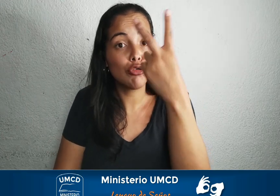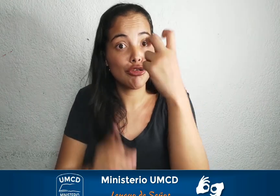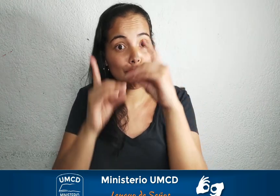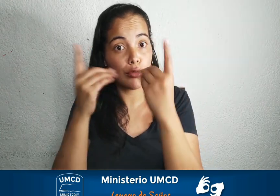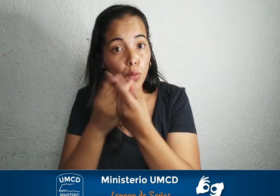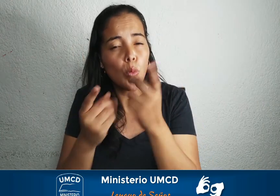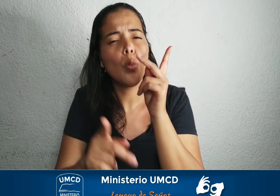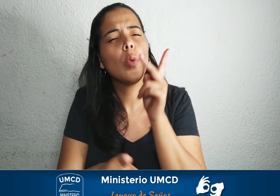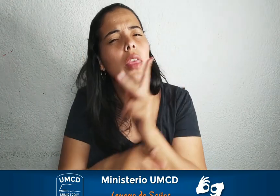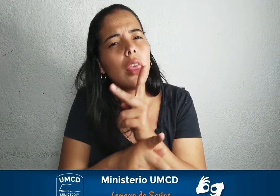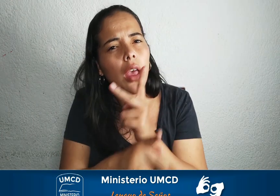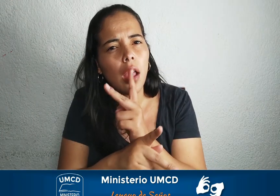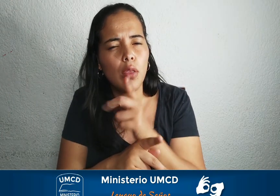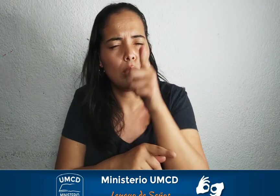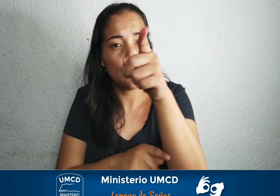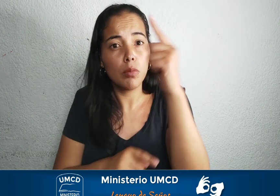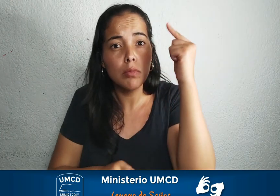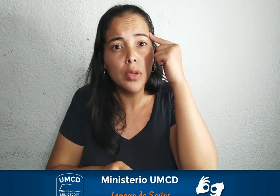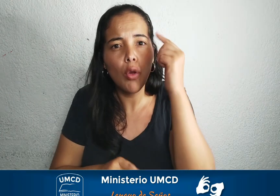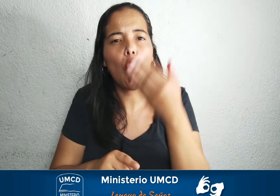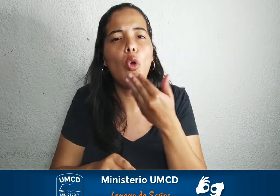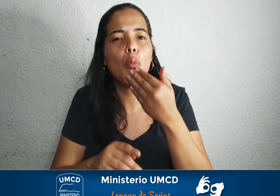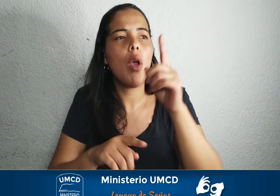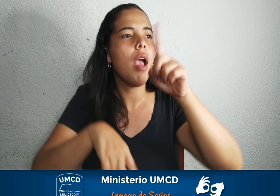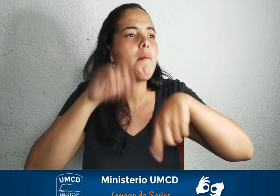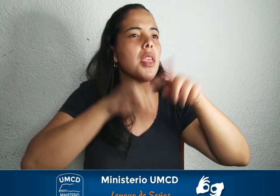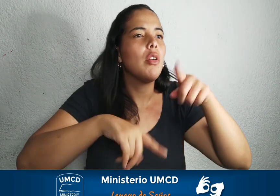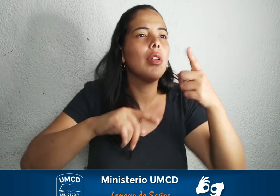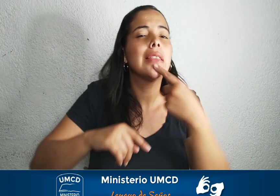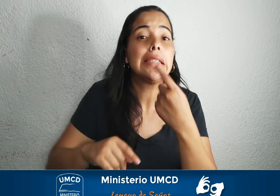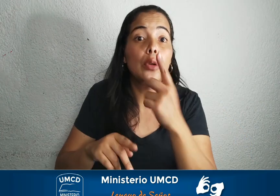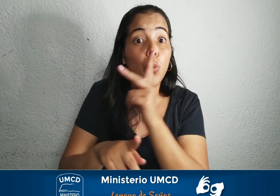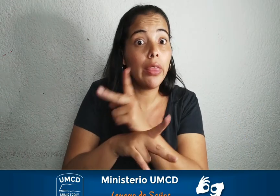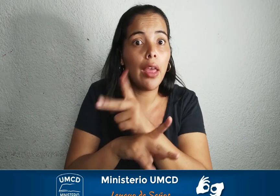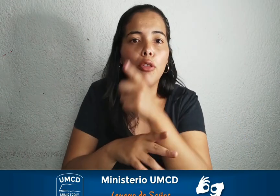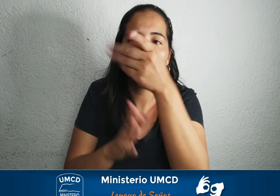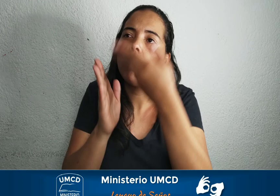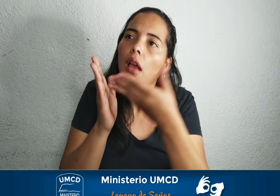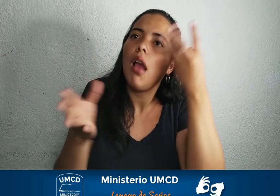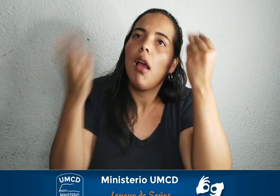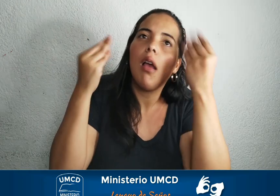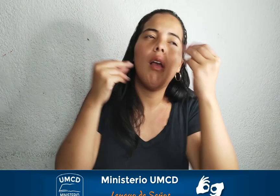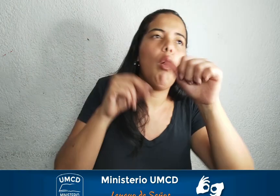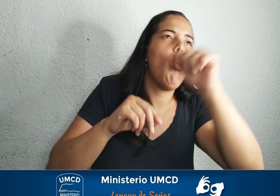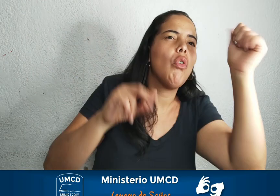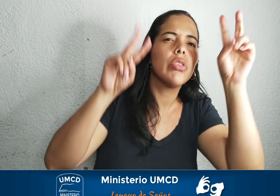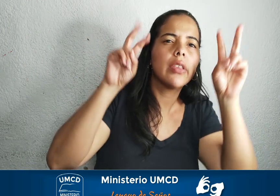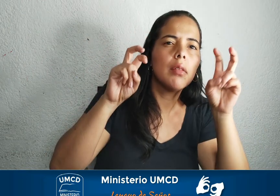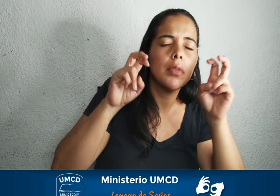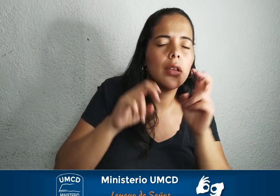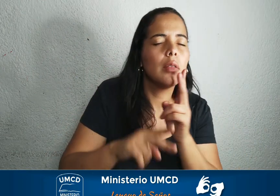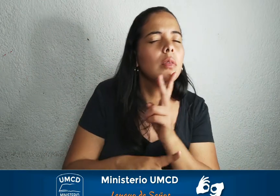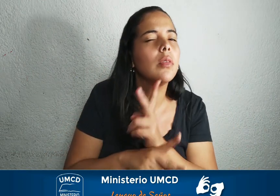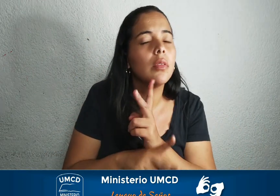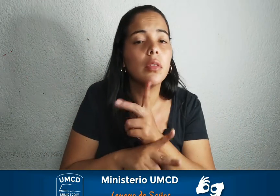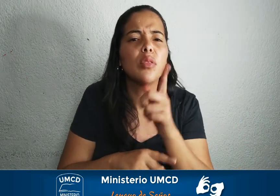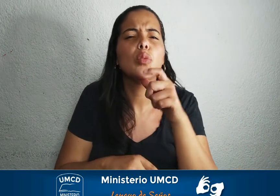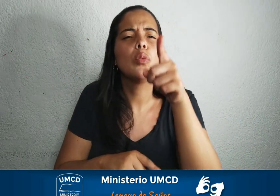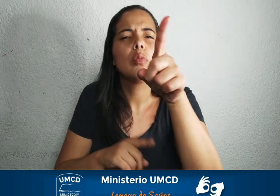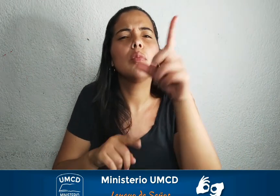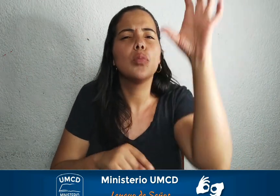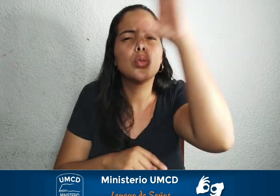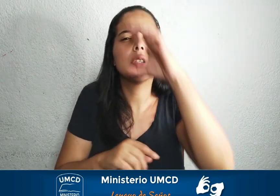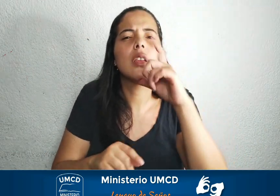tengan cuidado de lo que escuchan y cómo escuchan y de quién escuchan. La pregunta es, ¿a